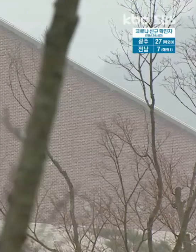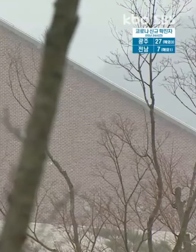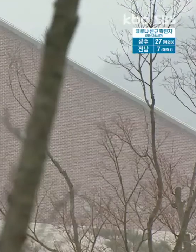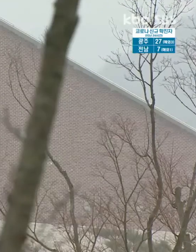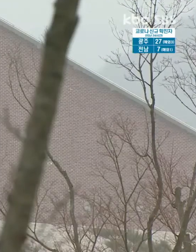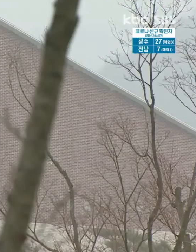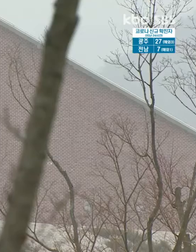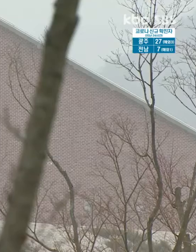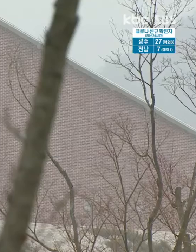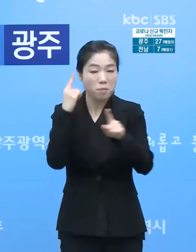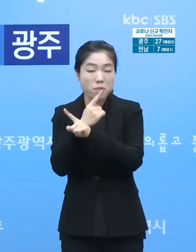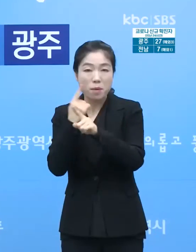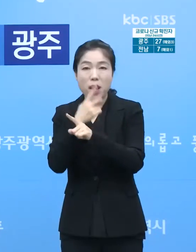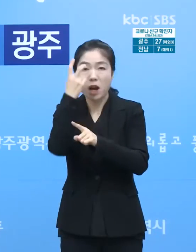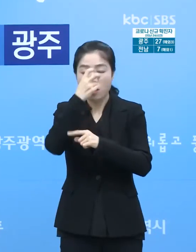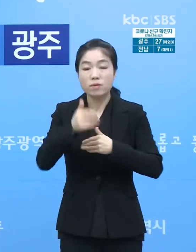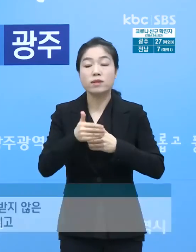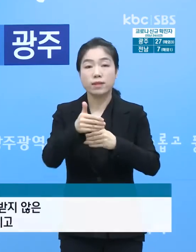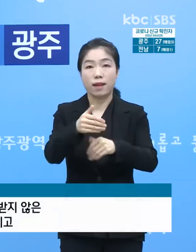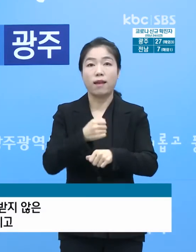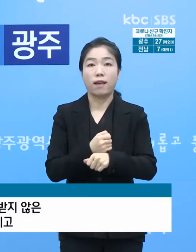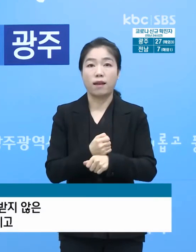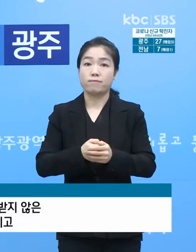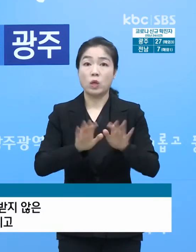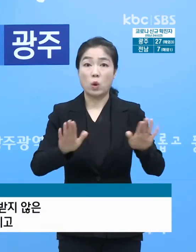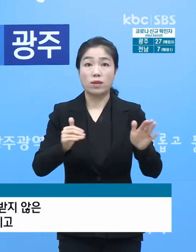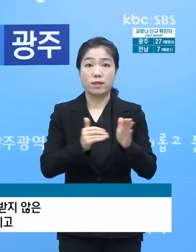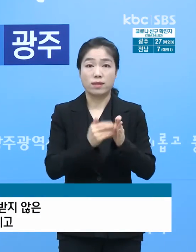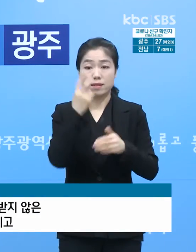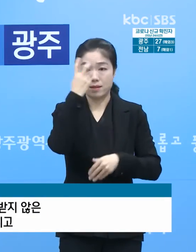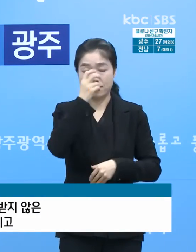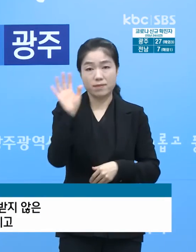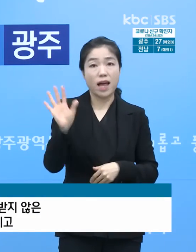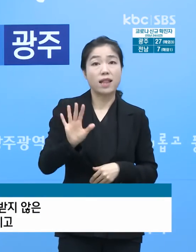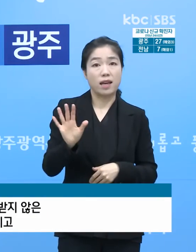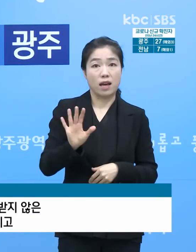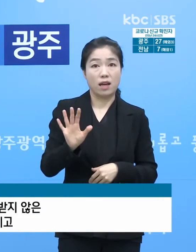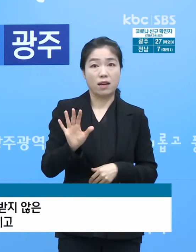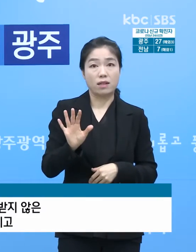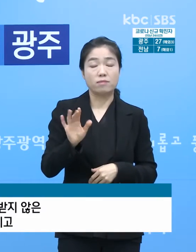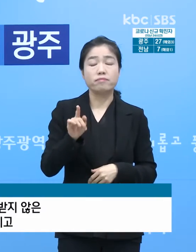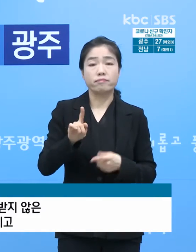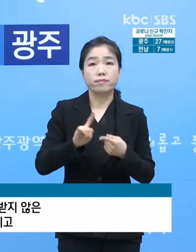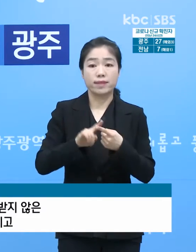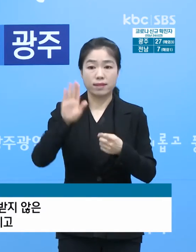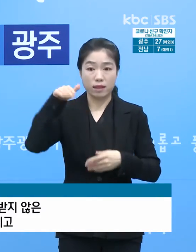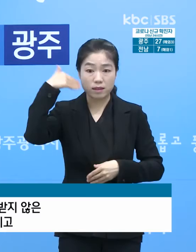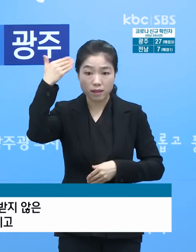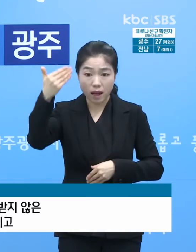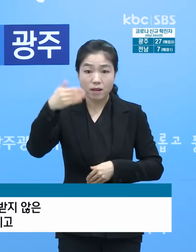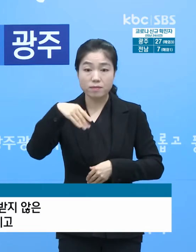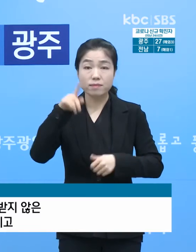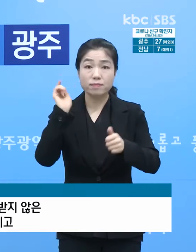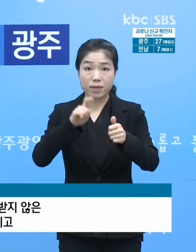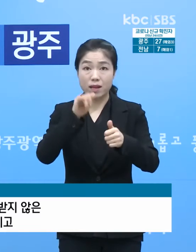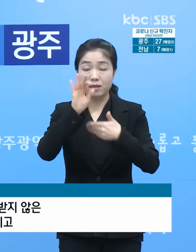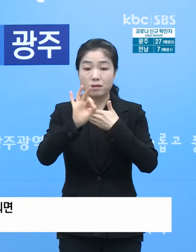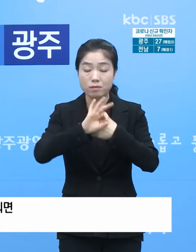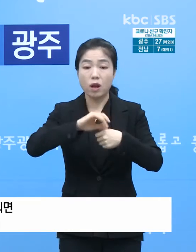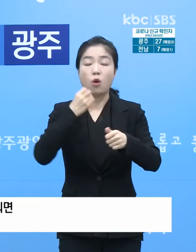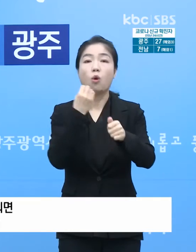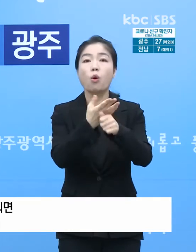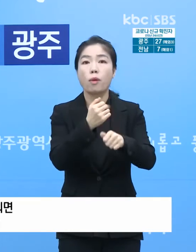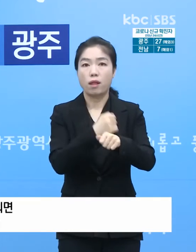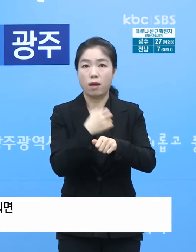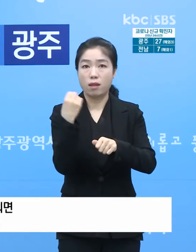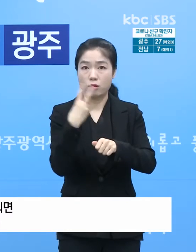계획입니다. 상주 BTJ 열방센터 관련해서 오늘까지 검사를 받지 않는 사람에 대해서는 고발 조치를 진행할 것이고